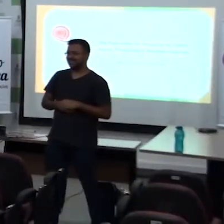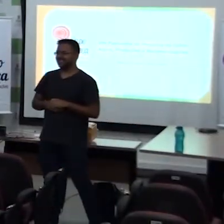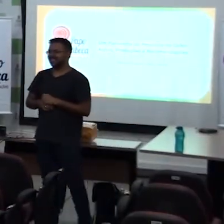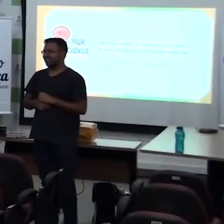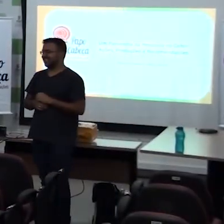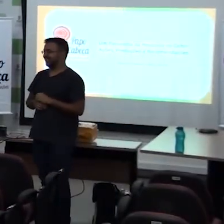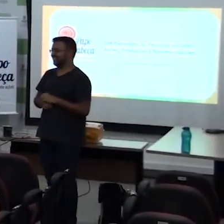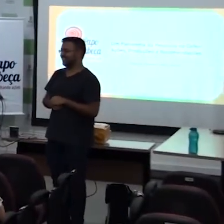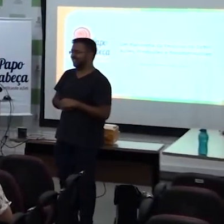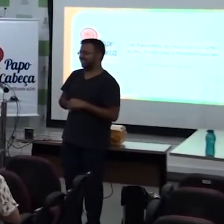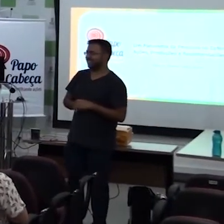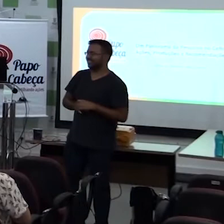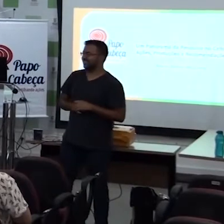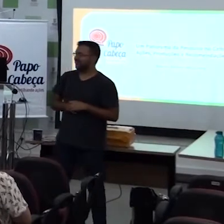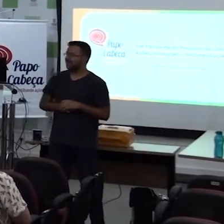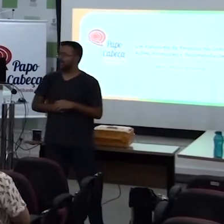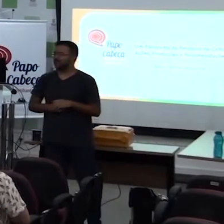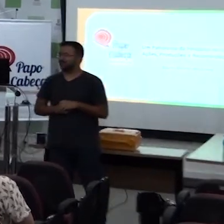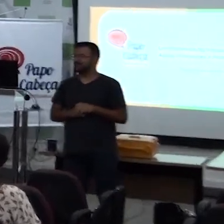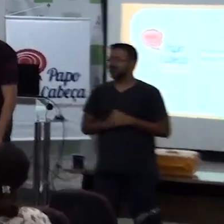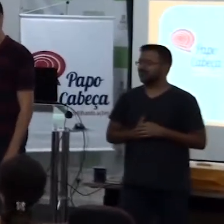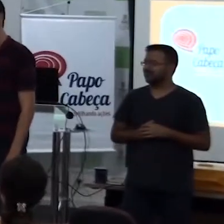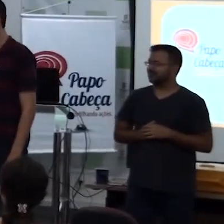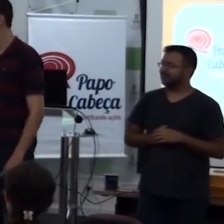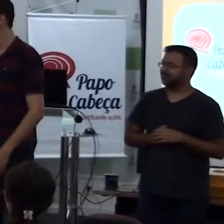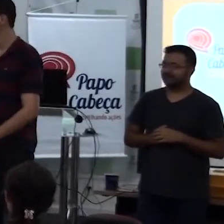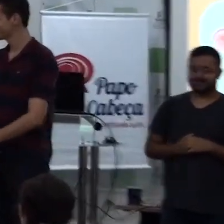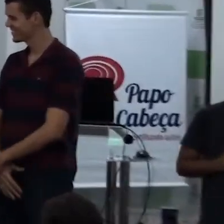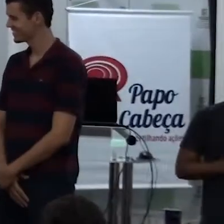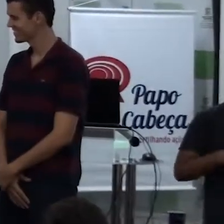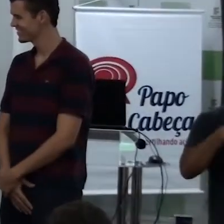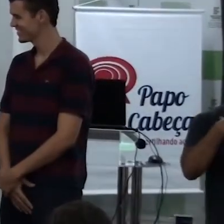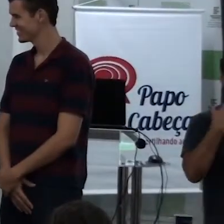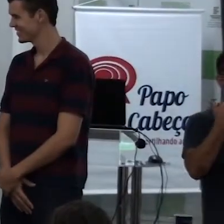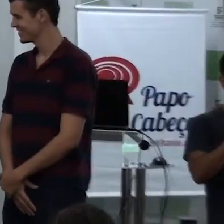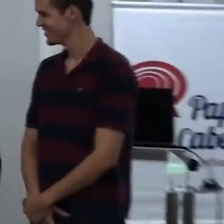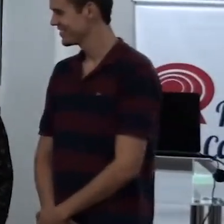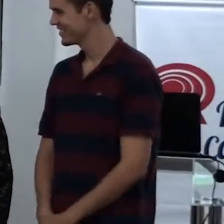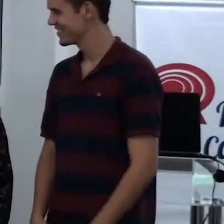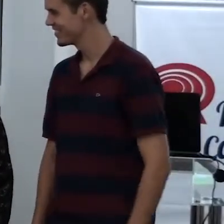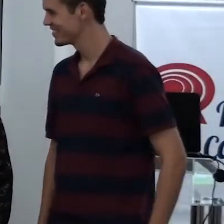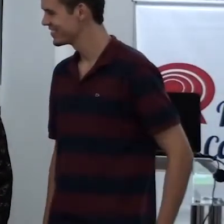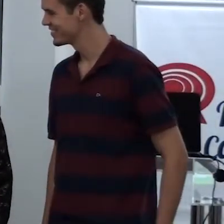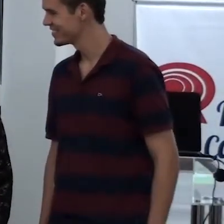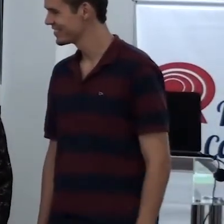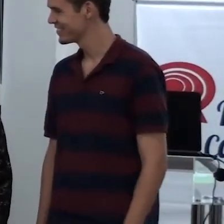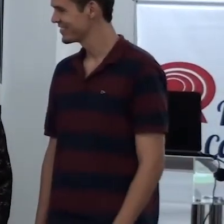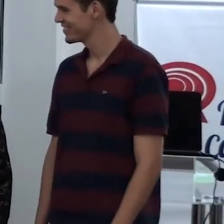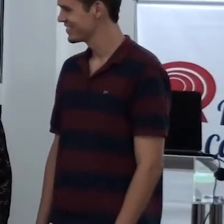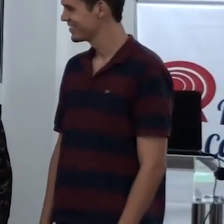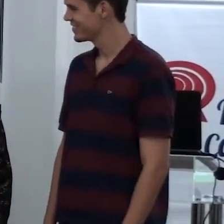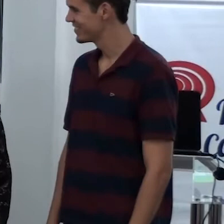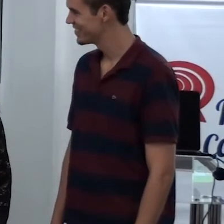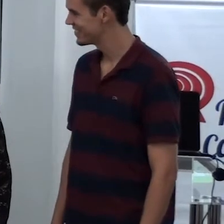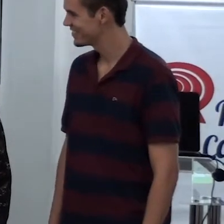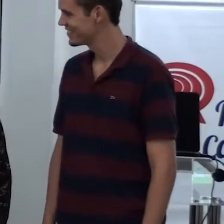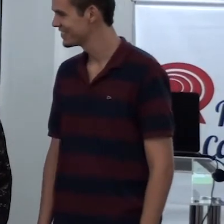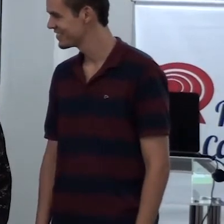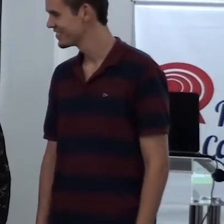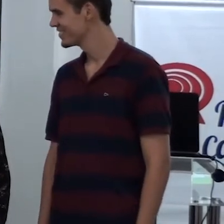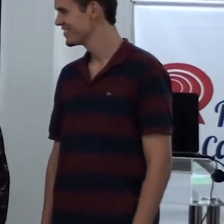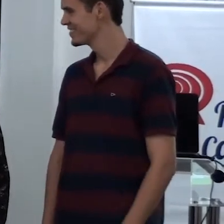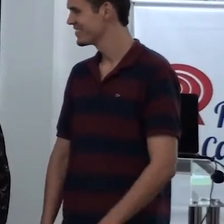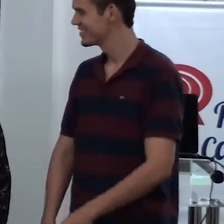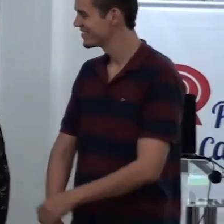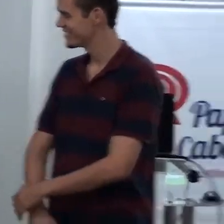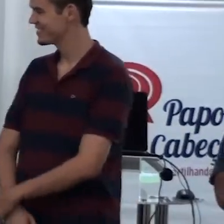Então, agradecer em nome da CGPE, né, pela contribuição da CGTEC, que foi o CGTEC que mais apoiou o Papo